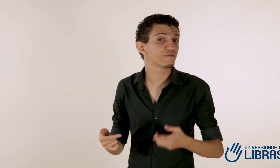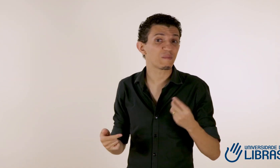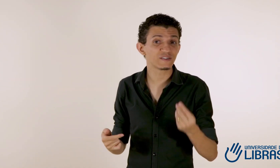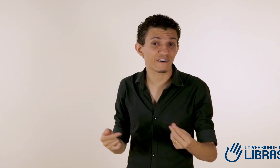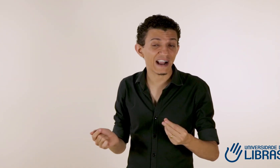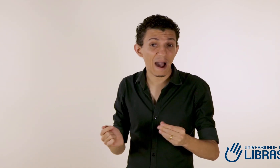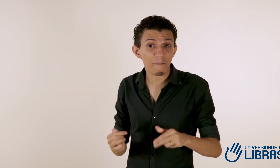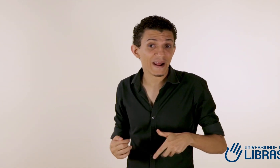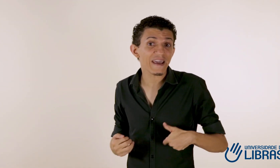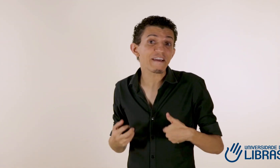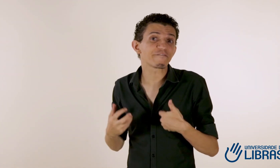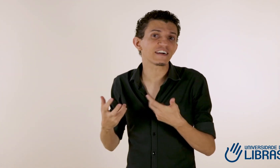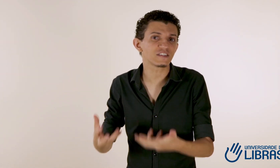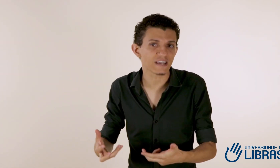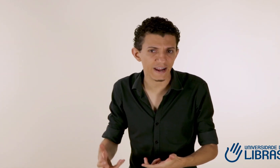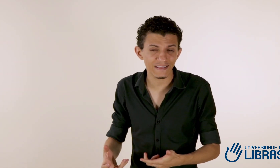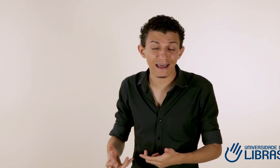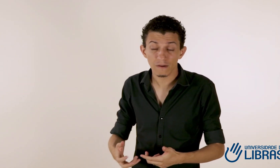forma devagar para enfatizar a ideia.